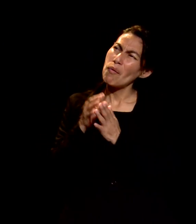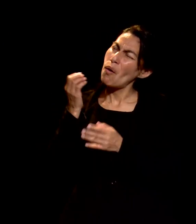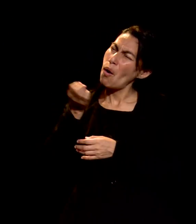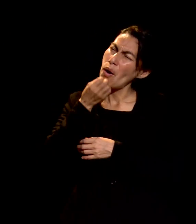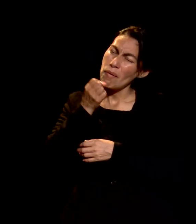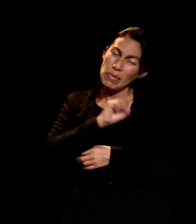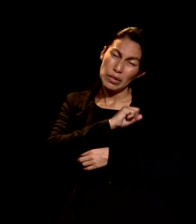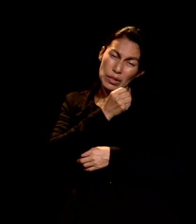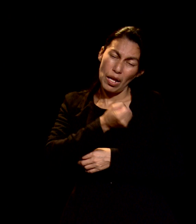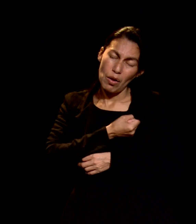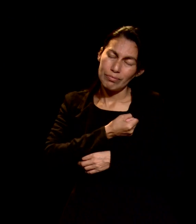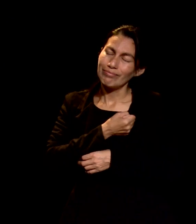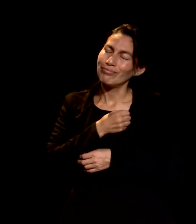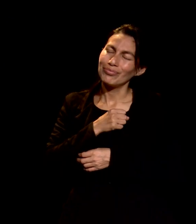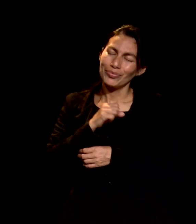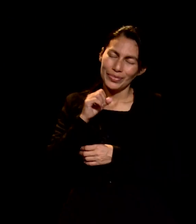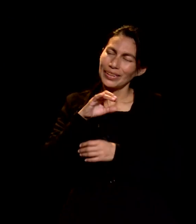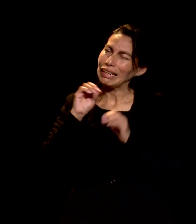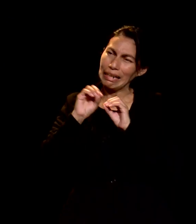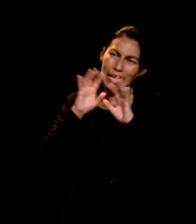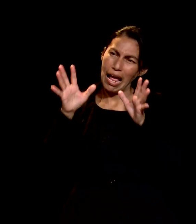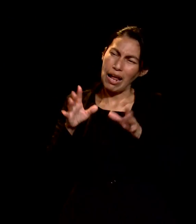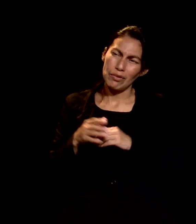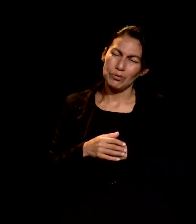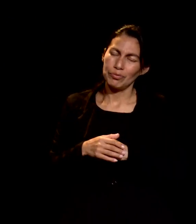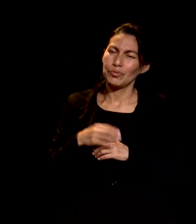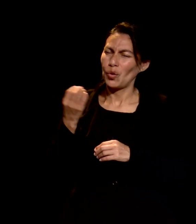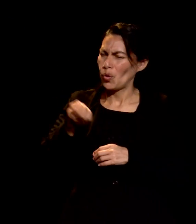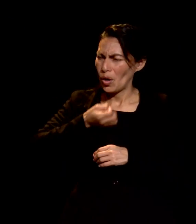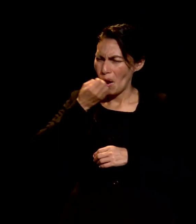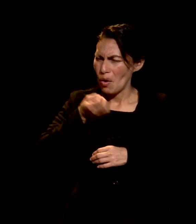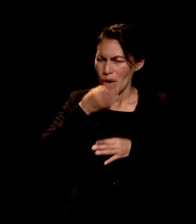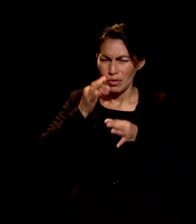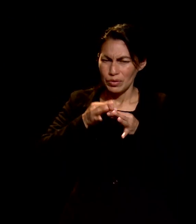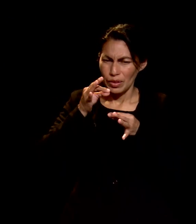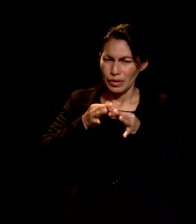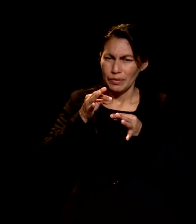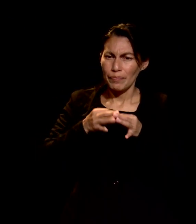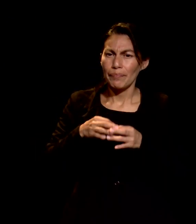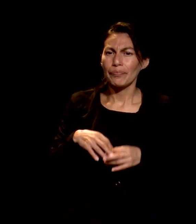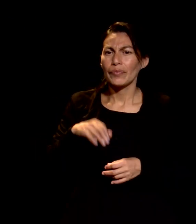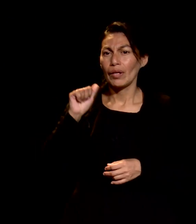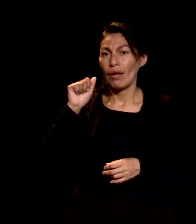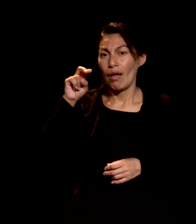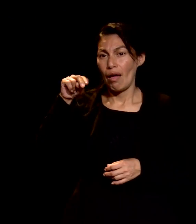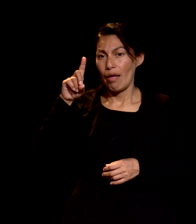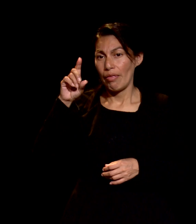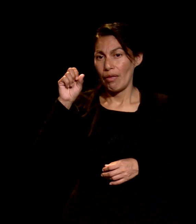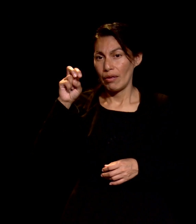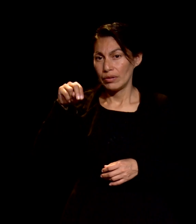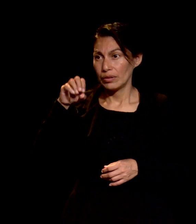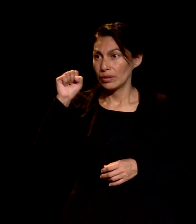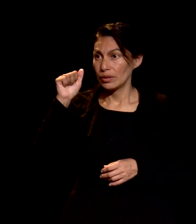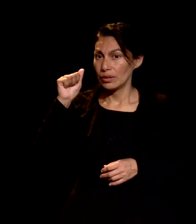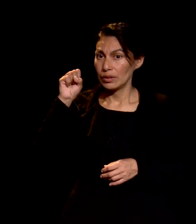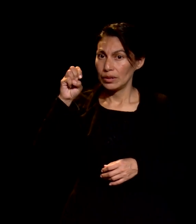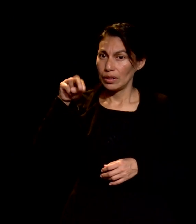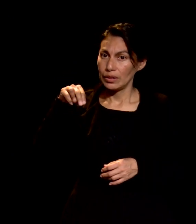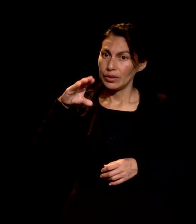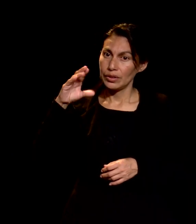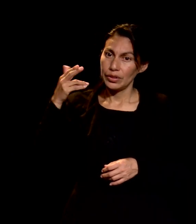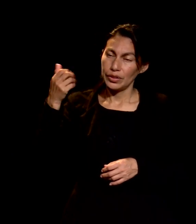vamos a dejar Estaremos orando Por ti Adán Sánchez Agradezco a Dios Porque oye nuestras oraciones Amén